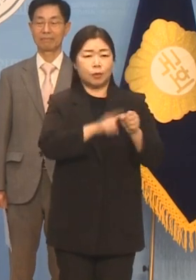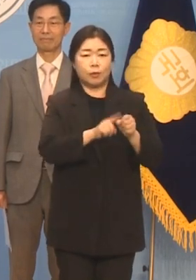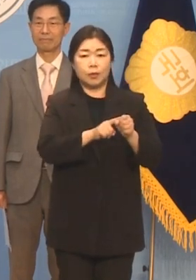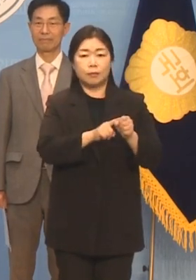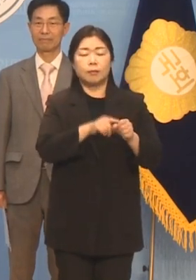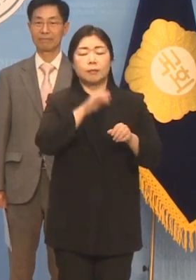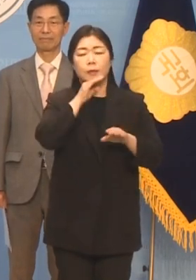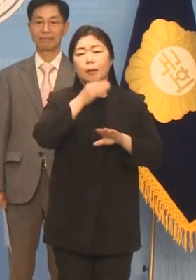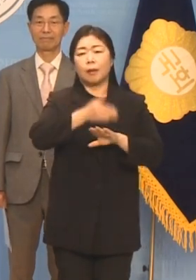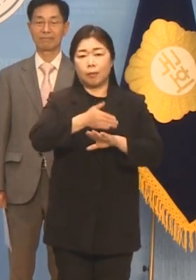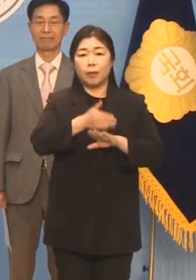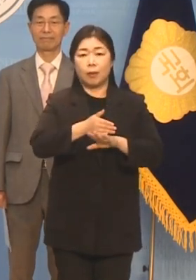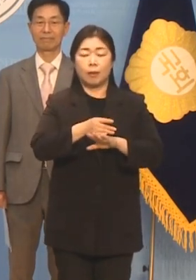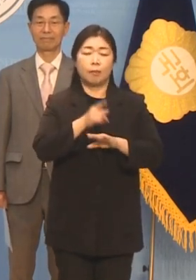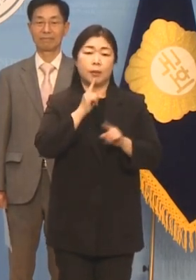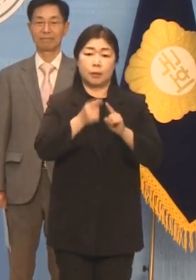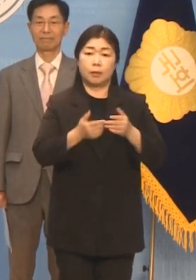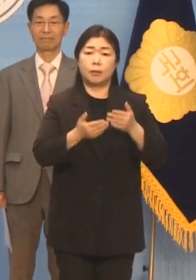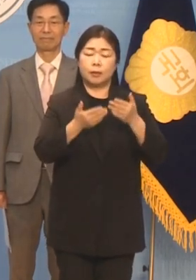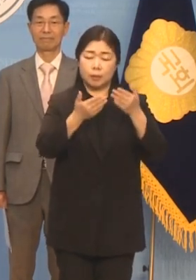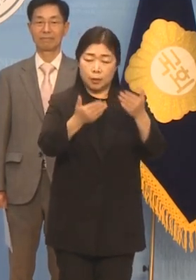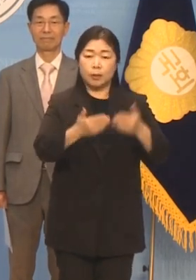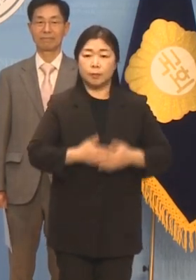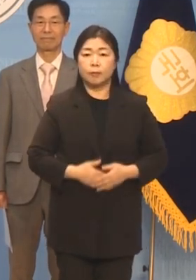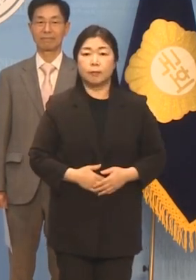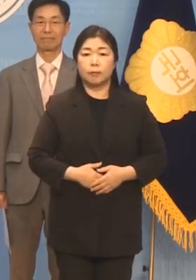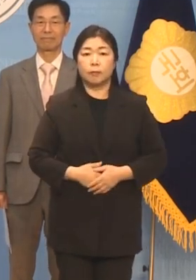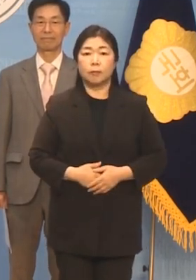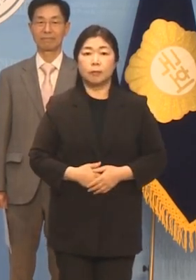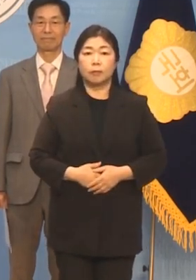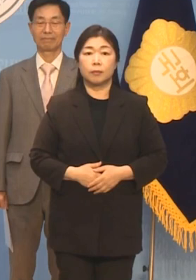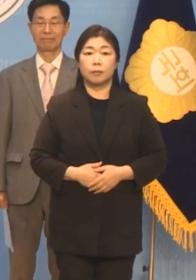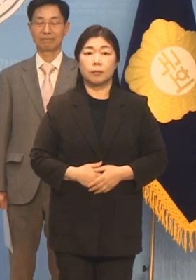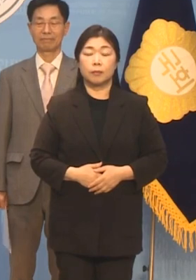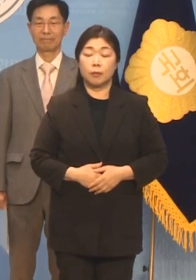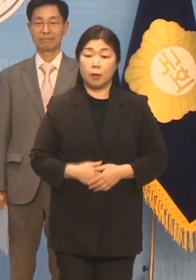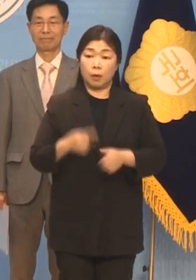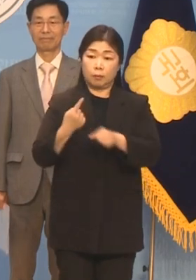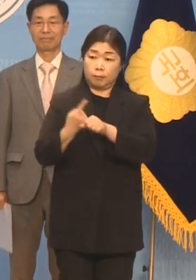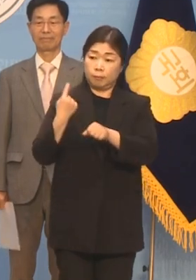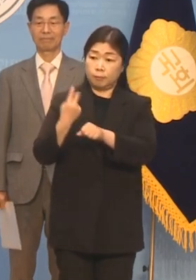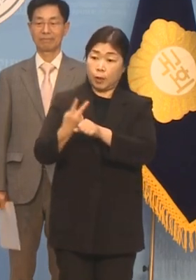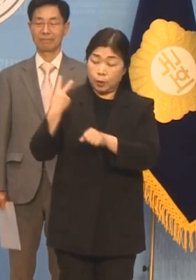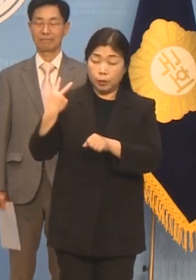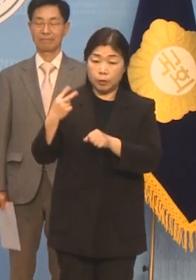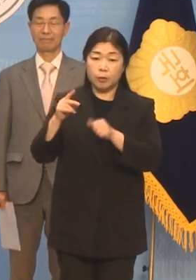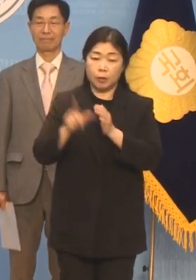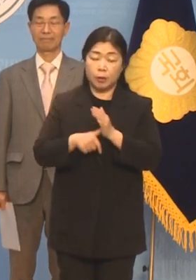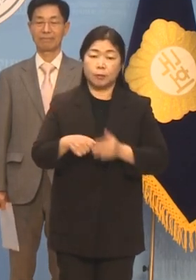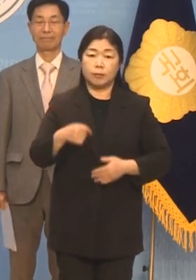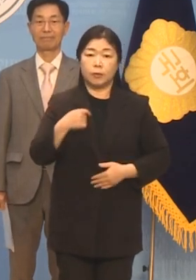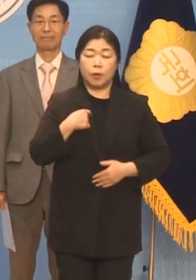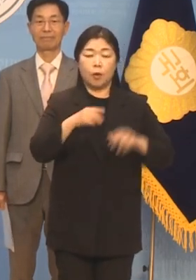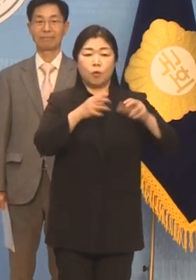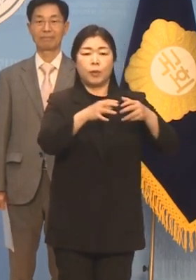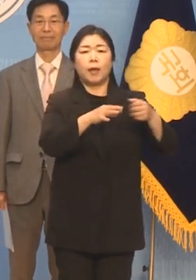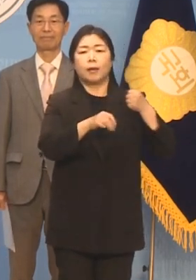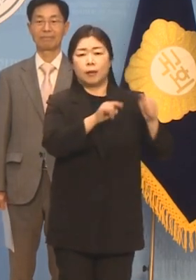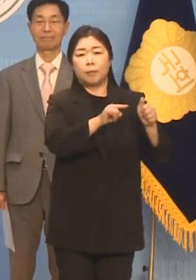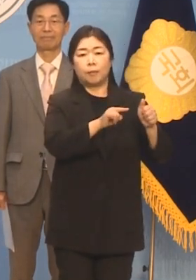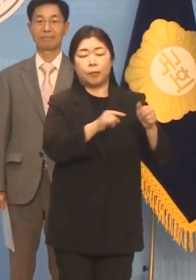참 감사한 마음을 많이 가지고 있습니다. 재작년 제가